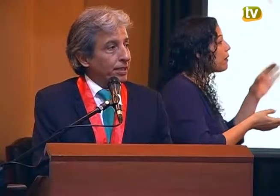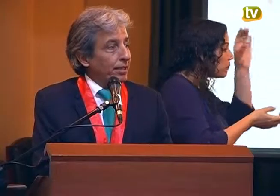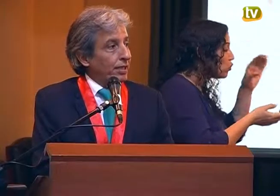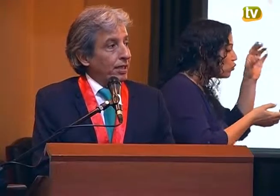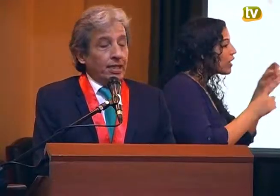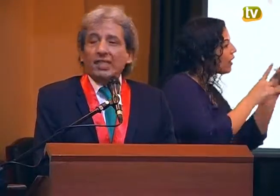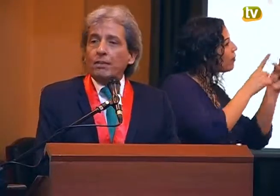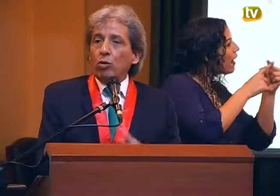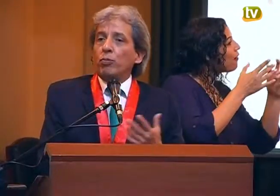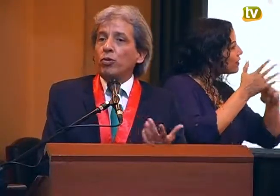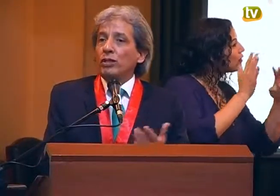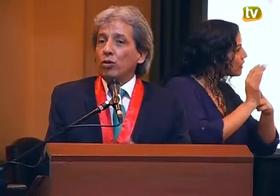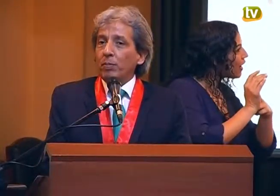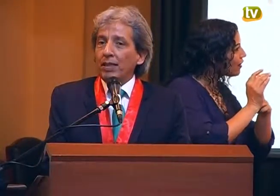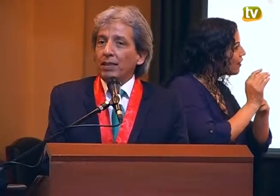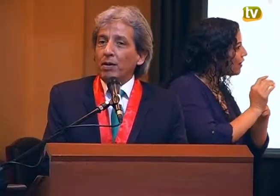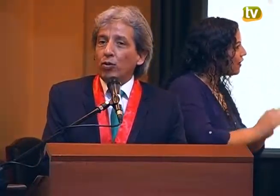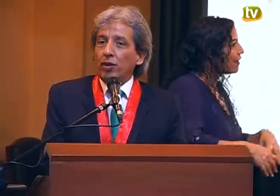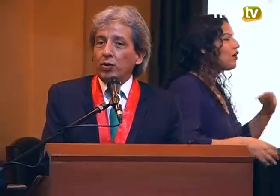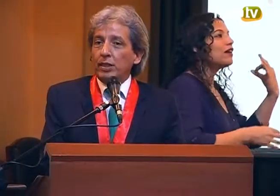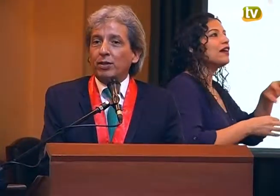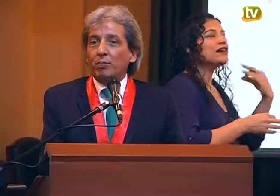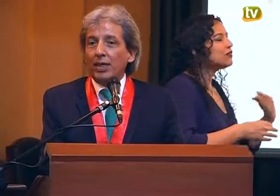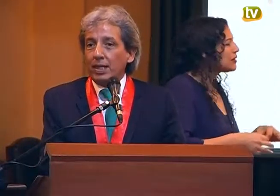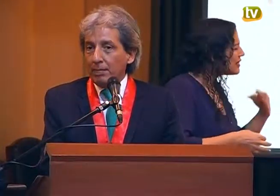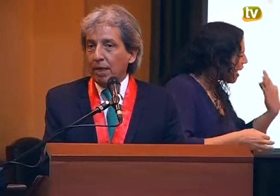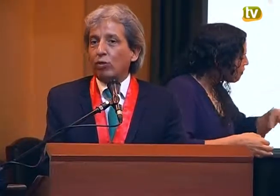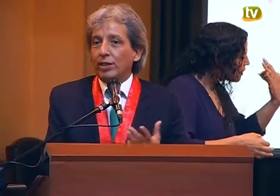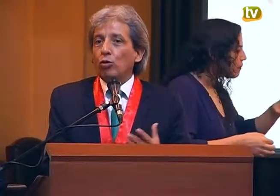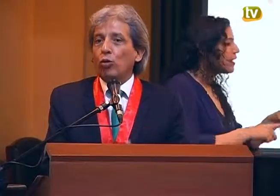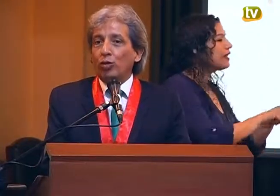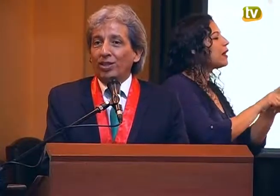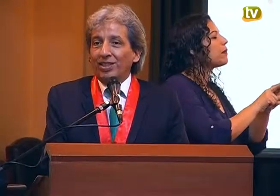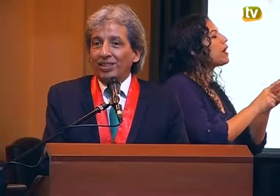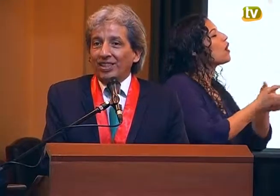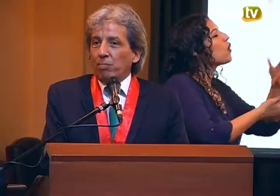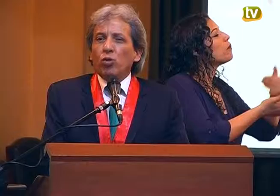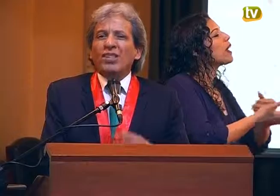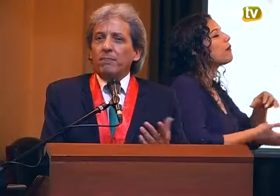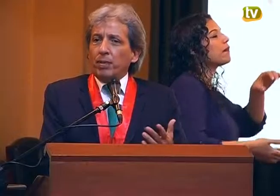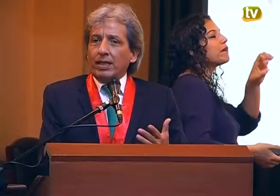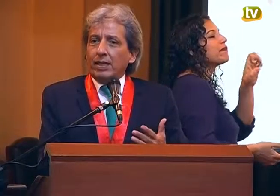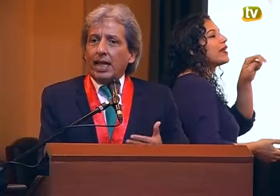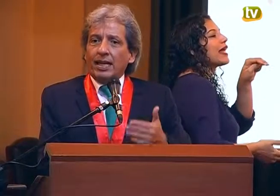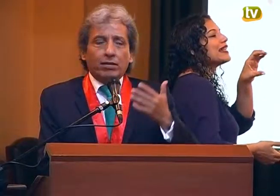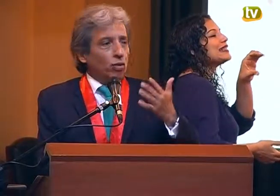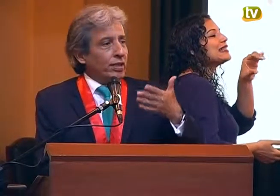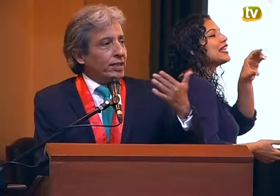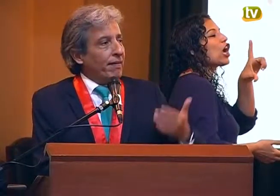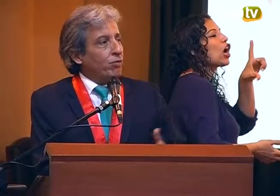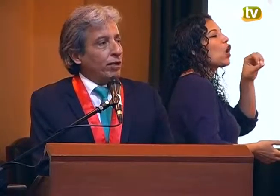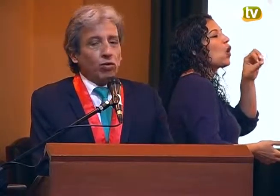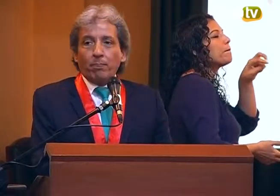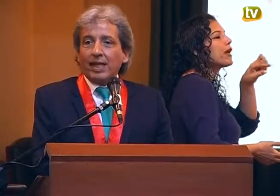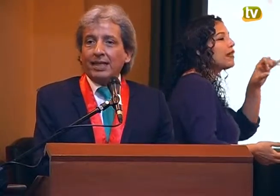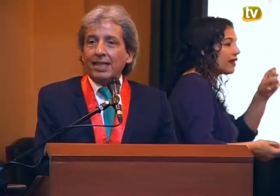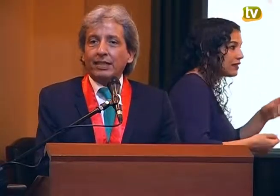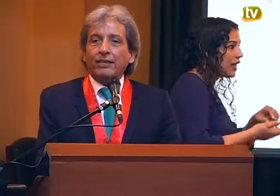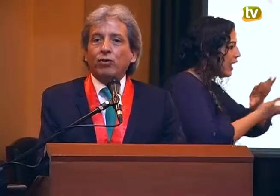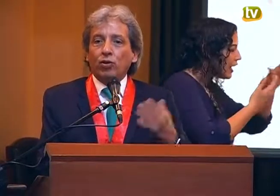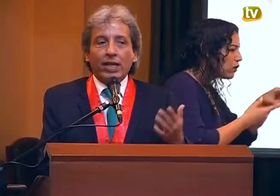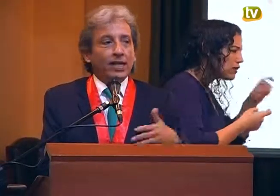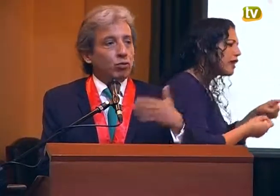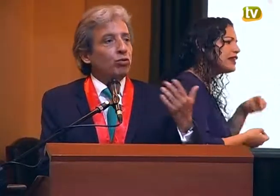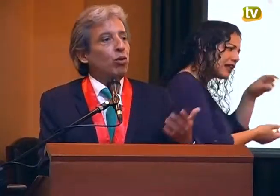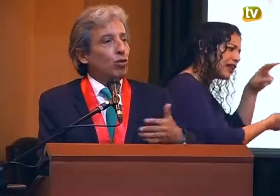palabras. Y siempre compró enciclopedias. Me acuerdo que había una enciclopedia llamada Lo Sé Todo, muy simple. Cada historia estaba en una sola página y